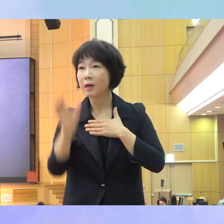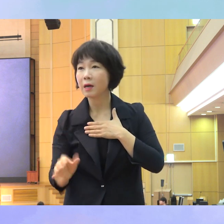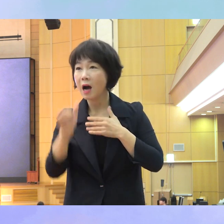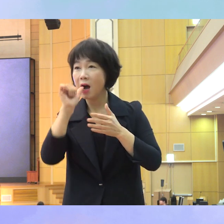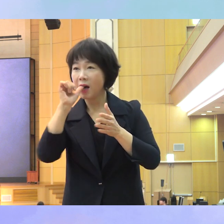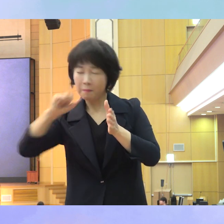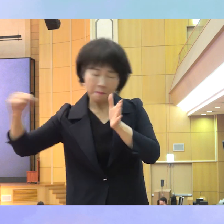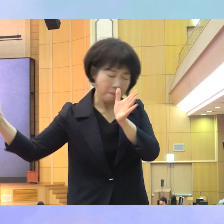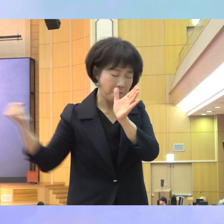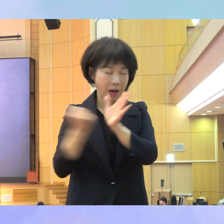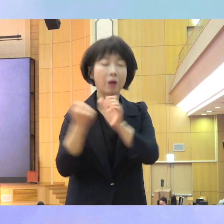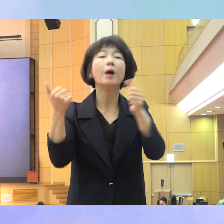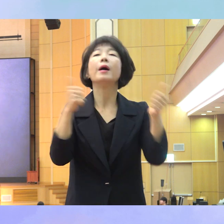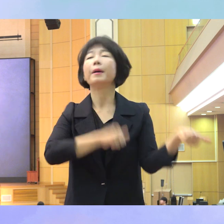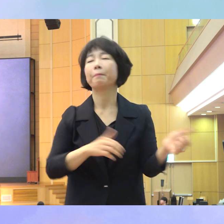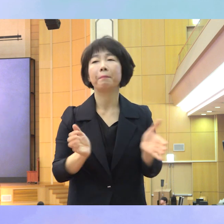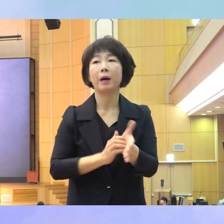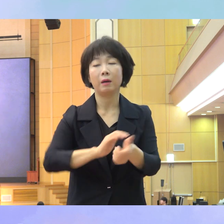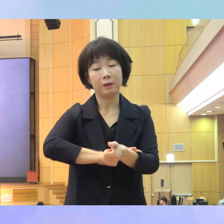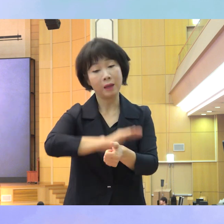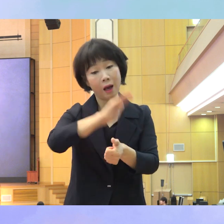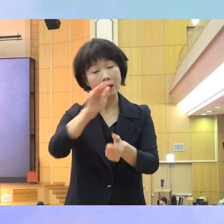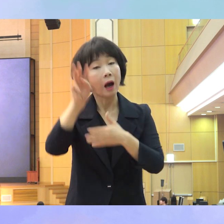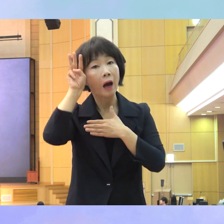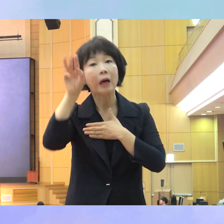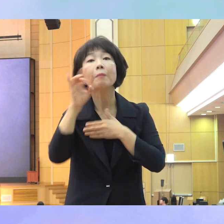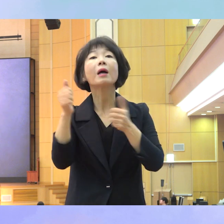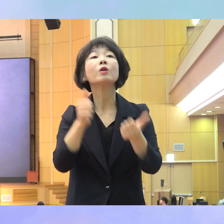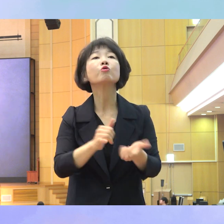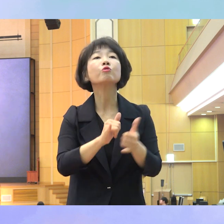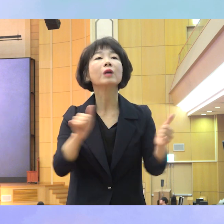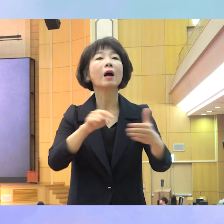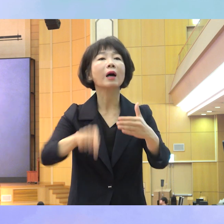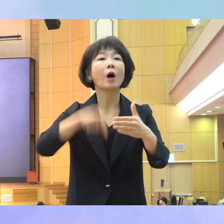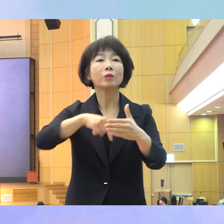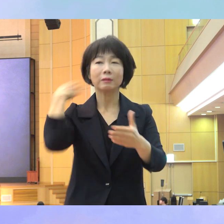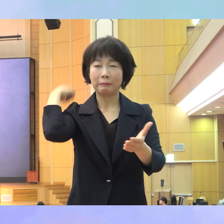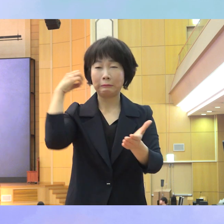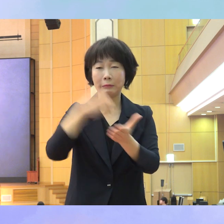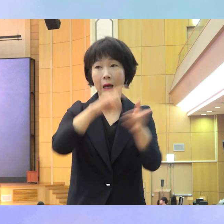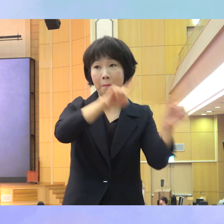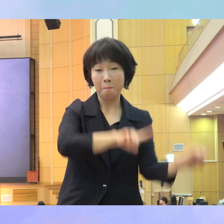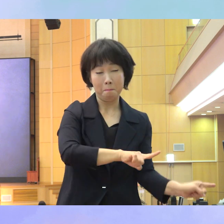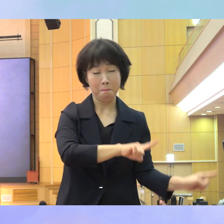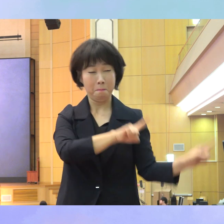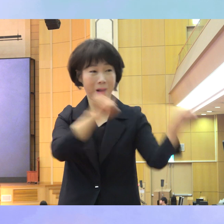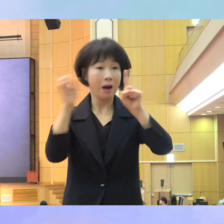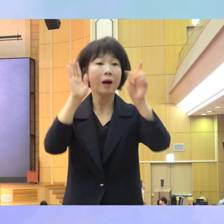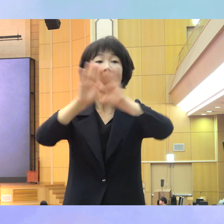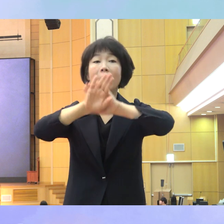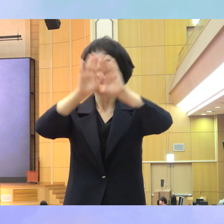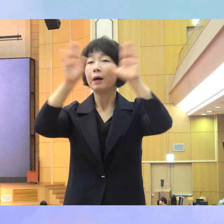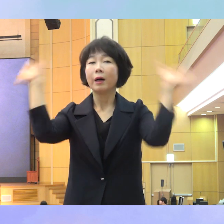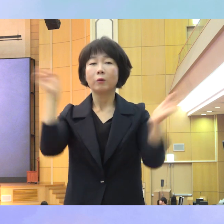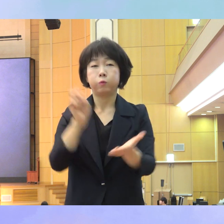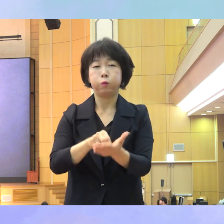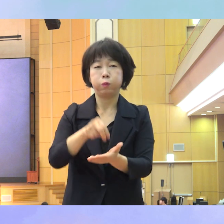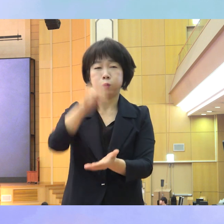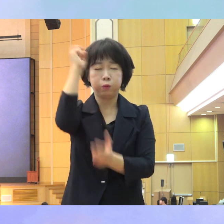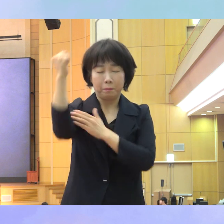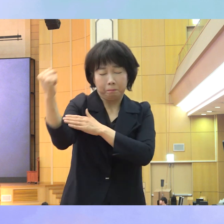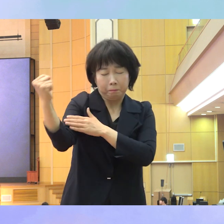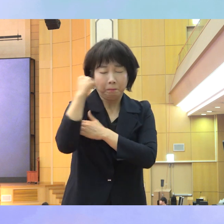못 박혀 죽으시고 장사한 지 사흘 만에 죽은 자 가운데서 다시 살아나시며 하늘에